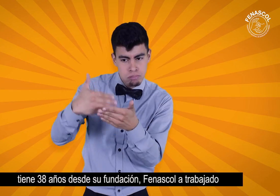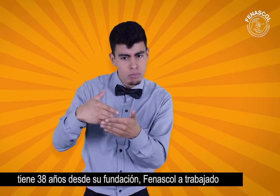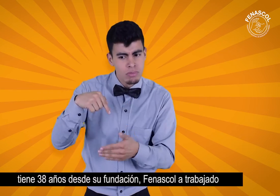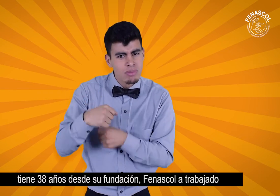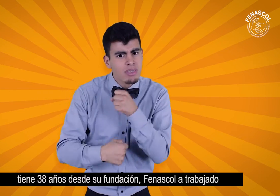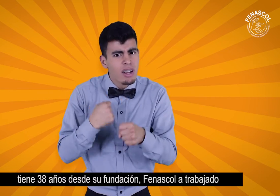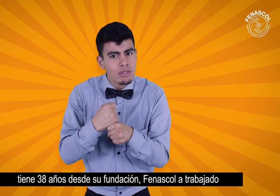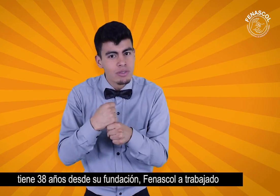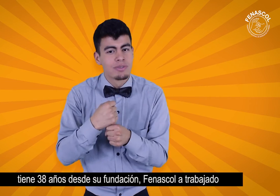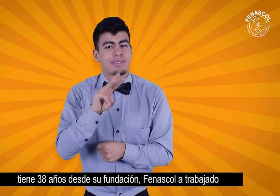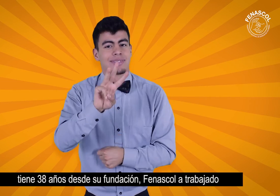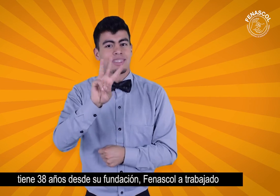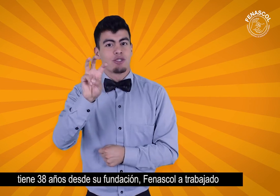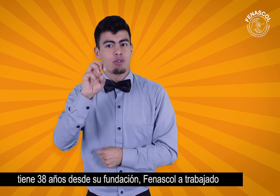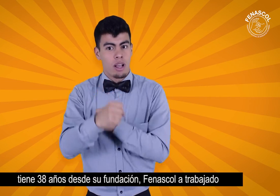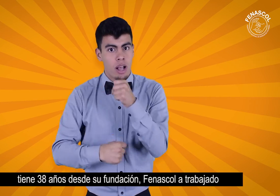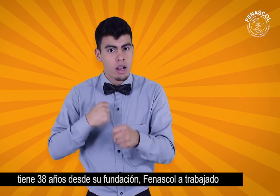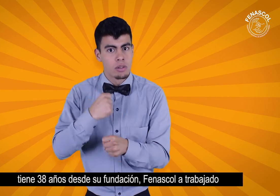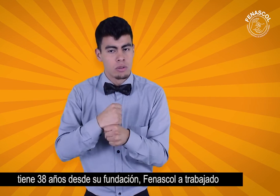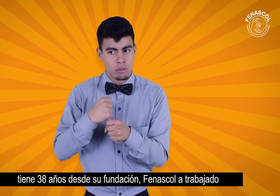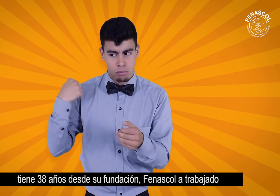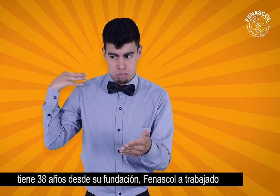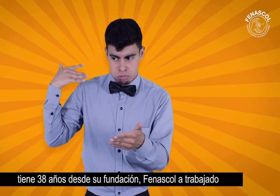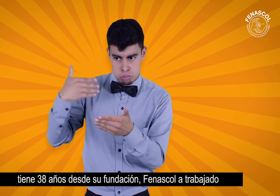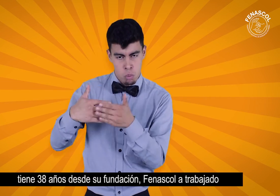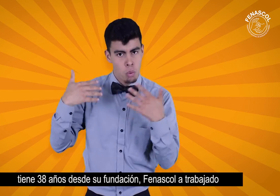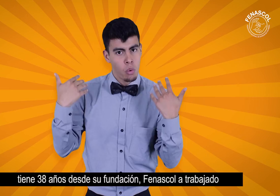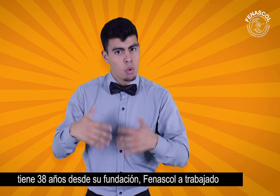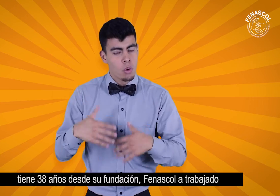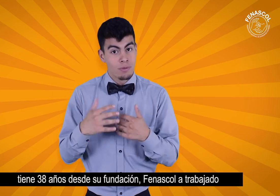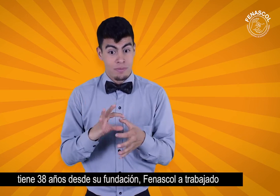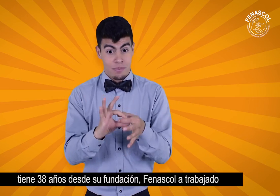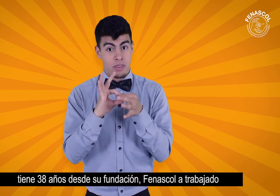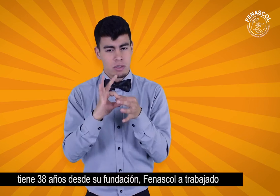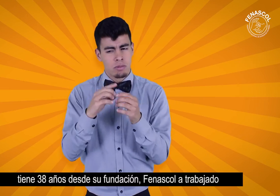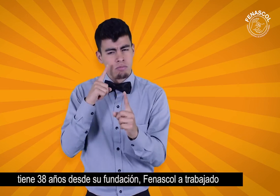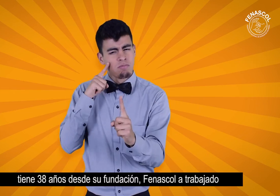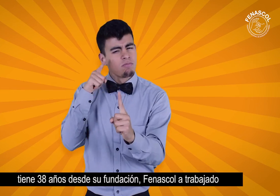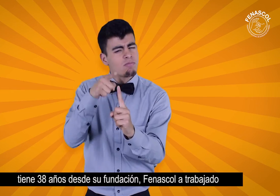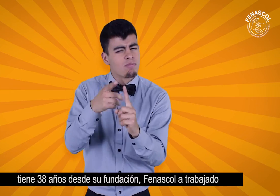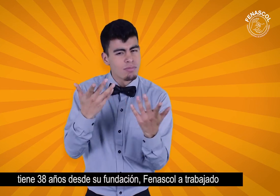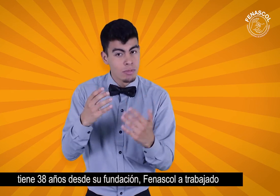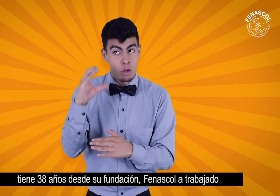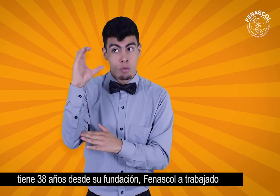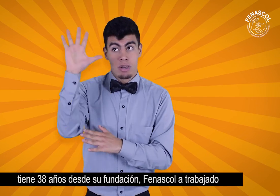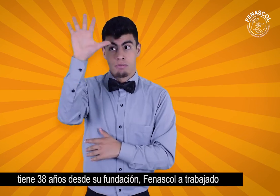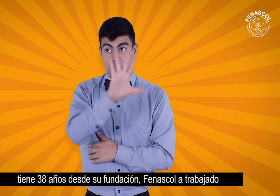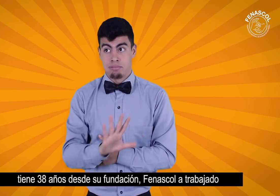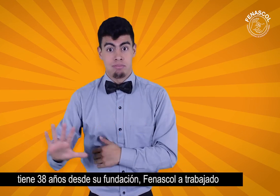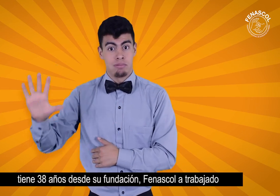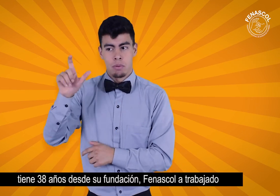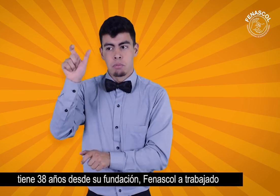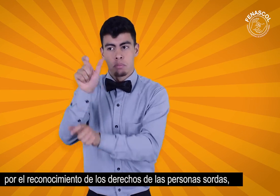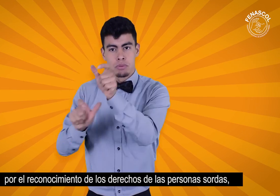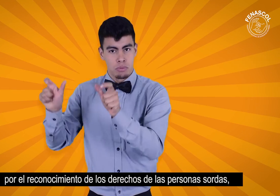que tiene 38 años desde su fundación. FENASCOL ha trabajado por el